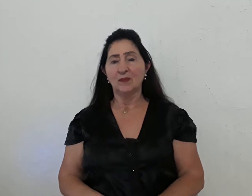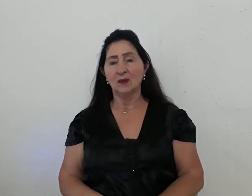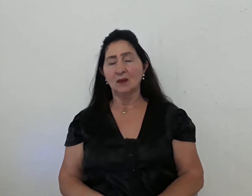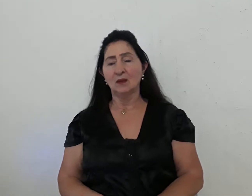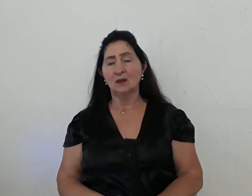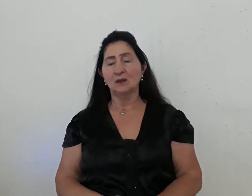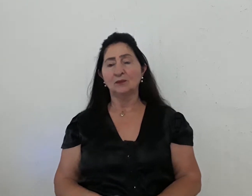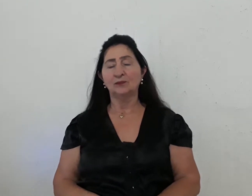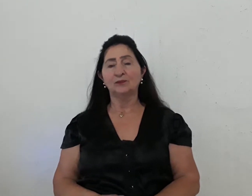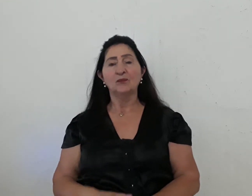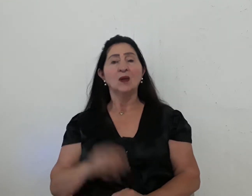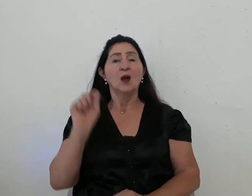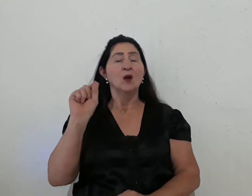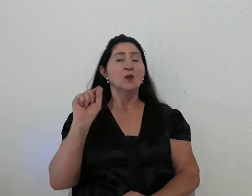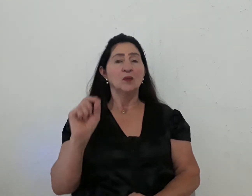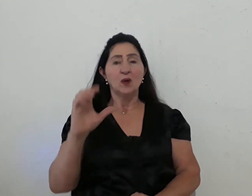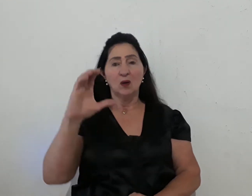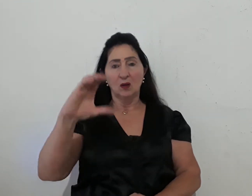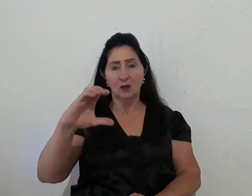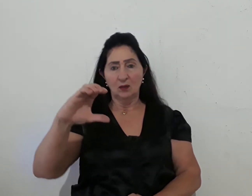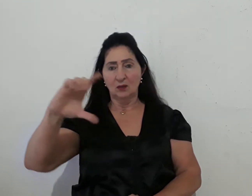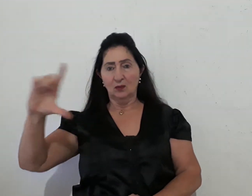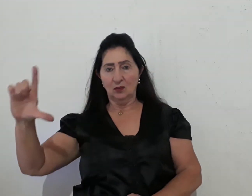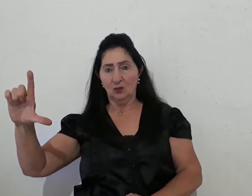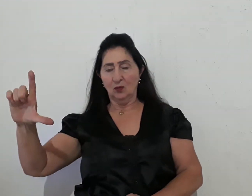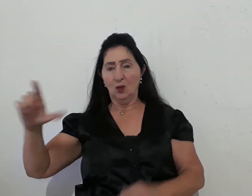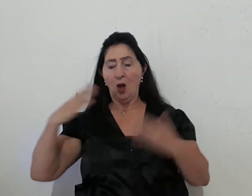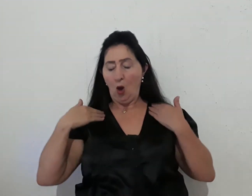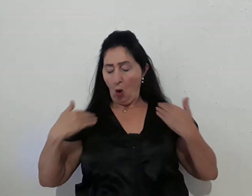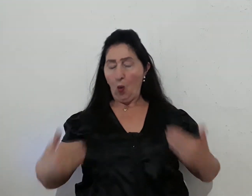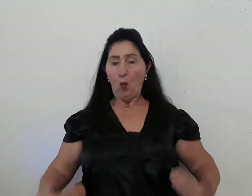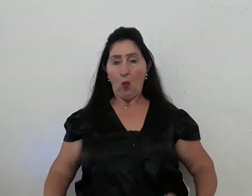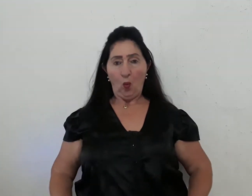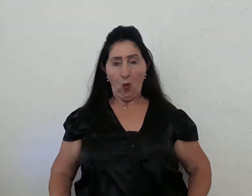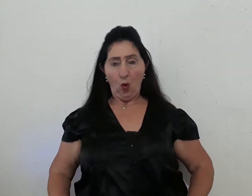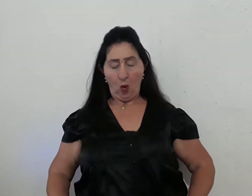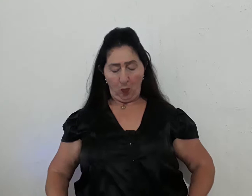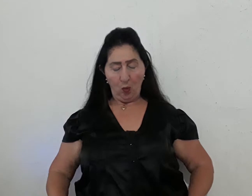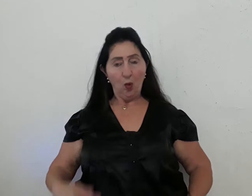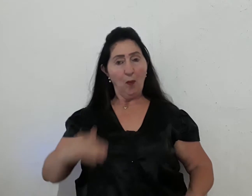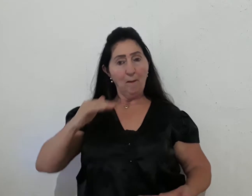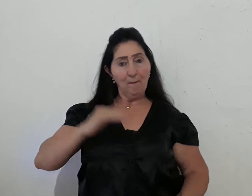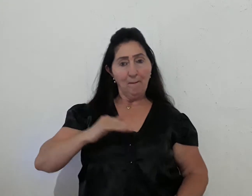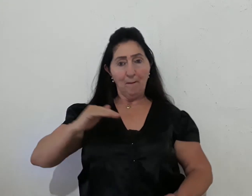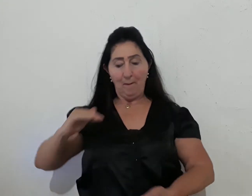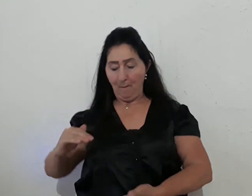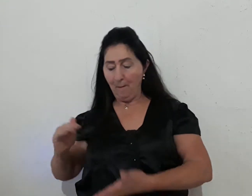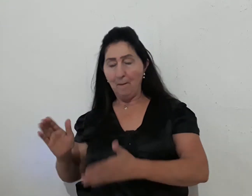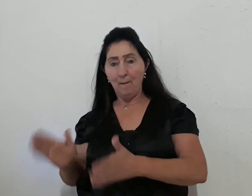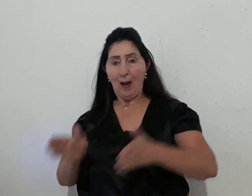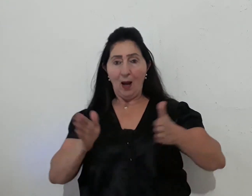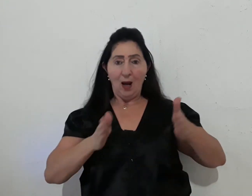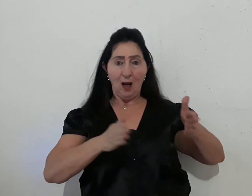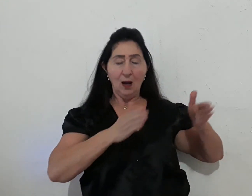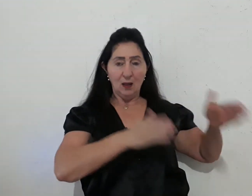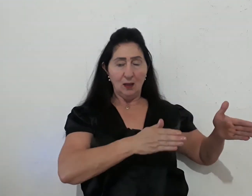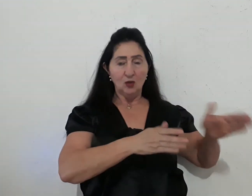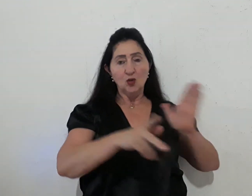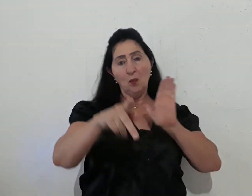Temos o classificador de uma parte do corpo. Este retrata uma parte específica do corpo em